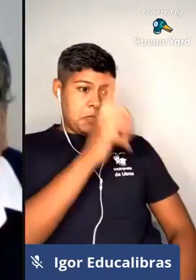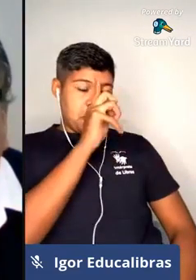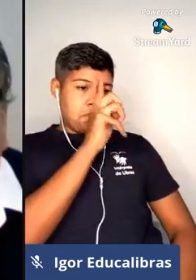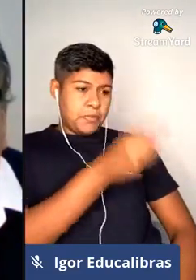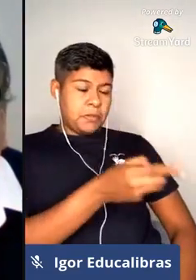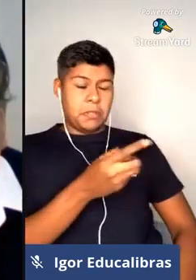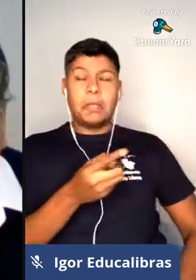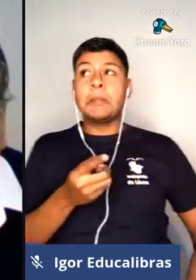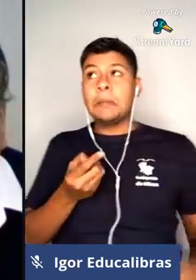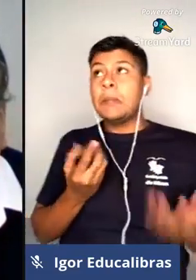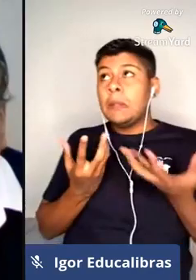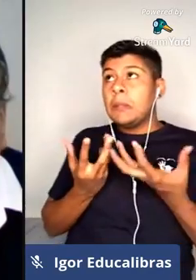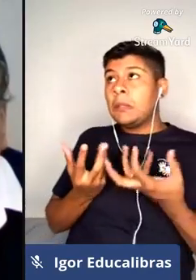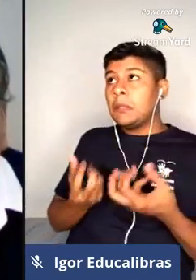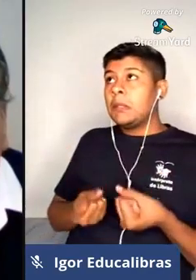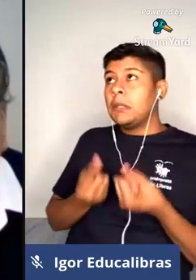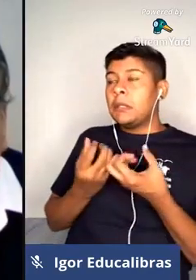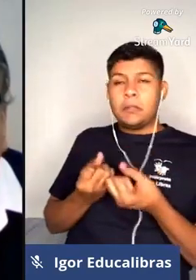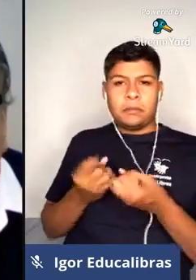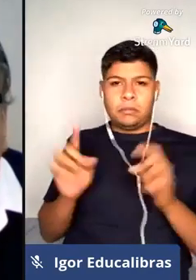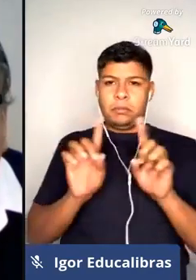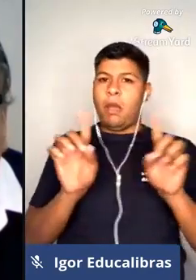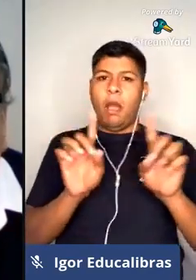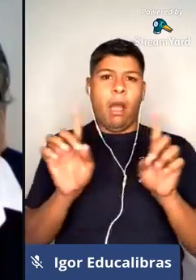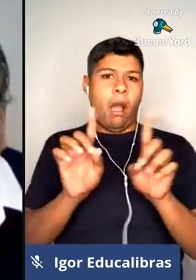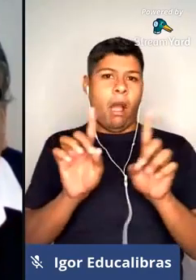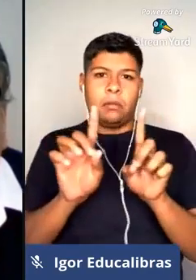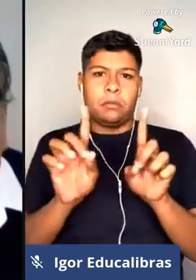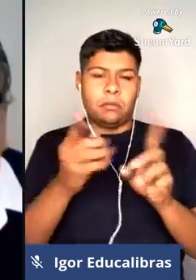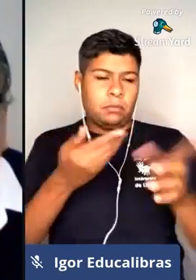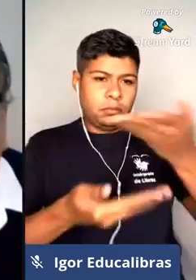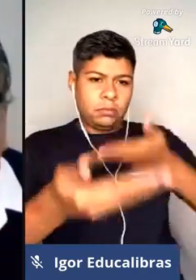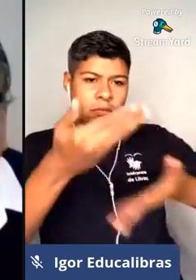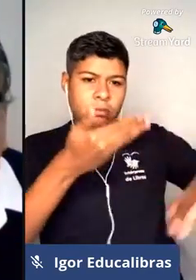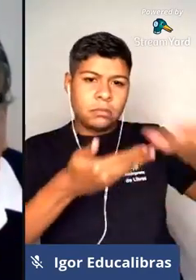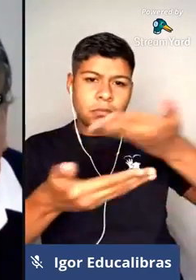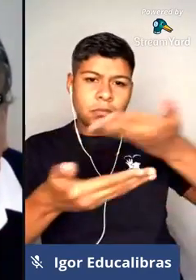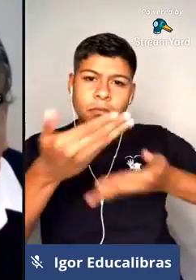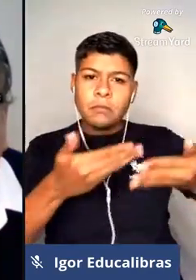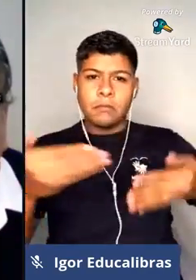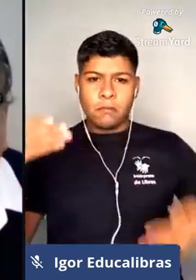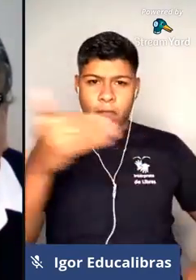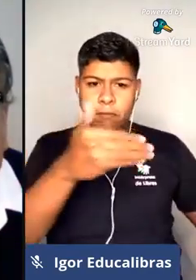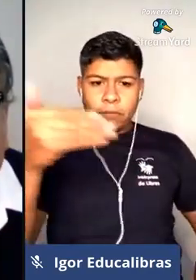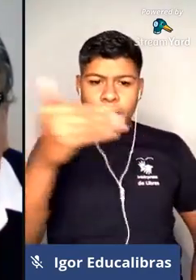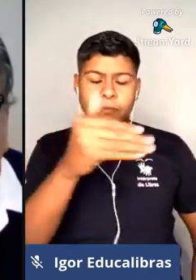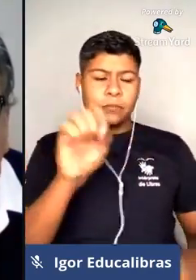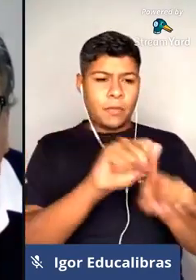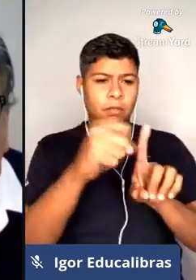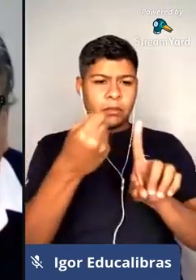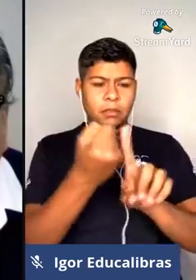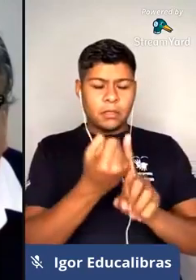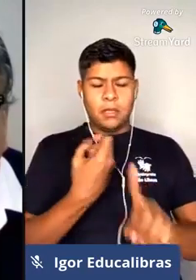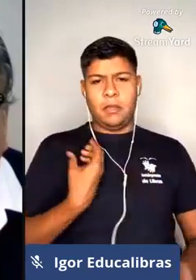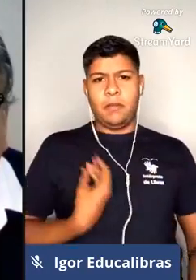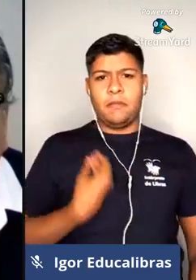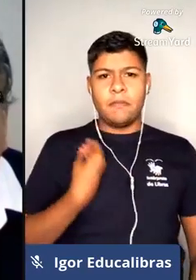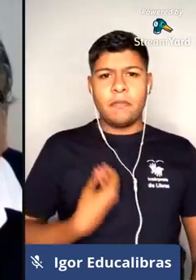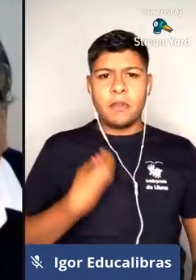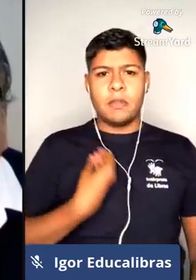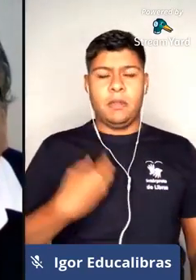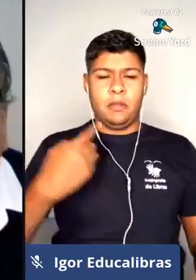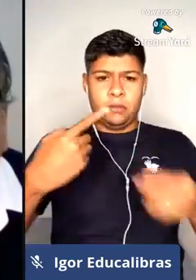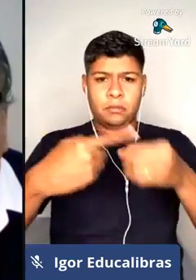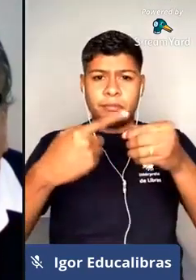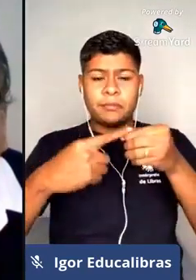E não é assim. O compartilhamento e a participação da sociedade na vida ativa do município